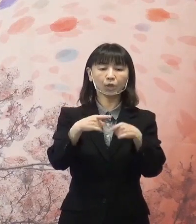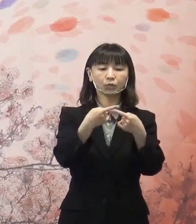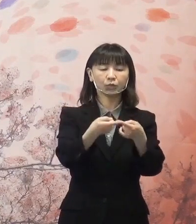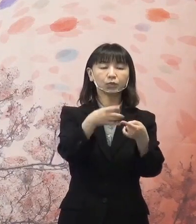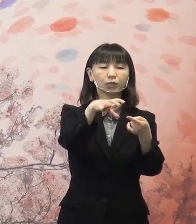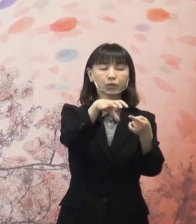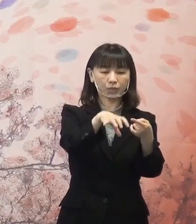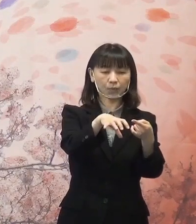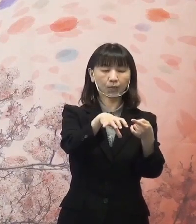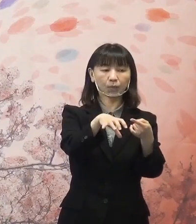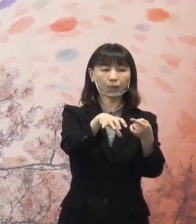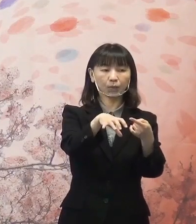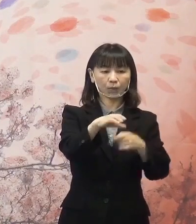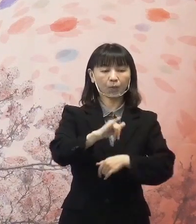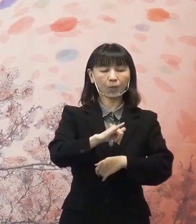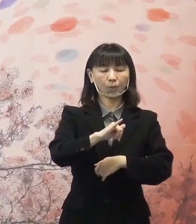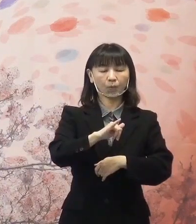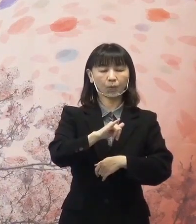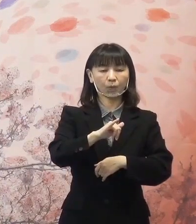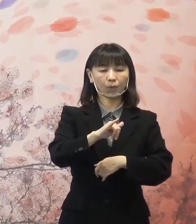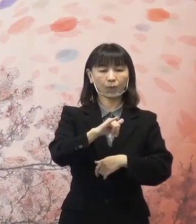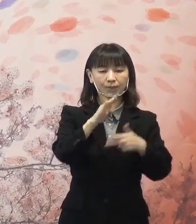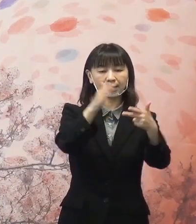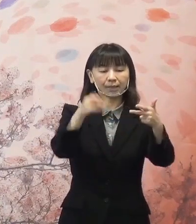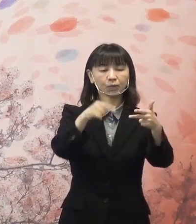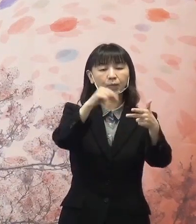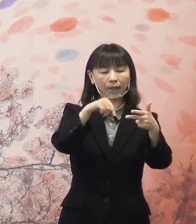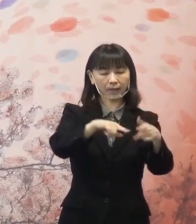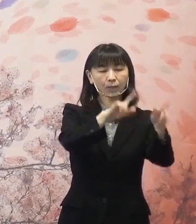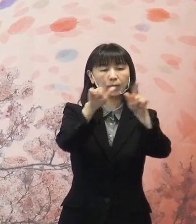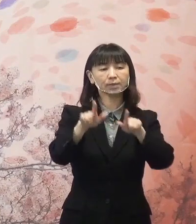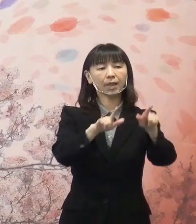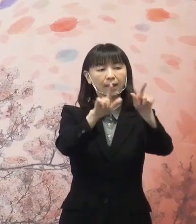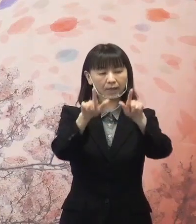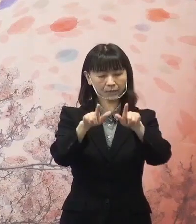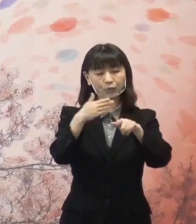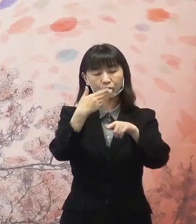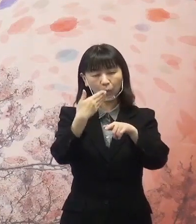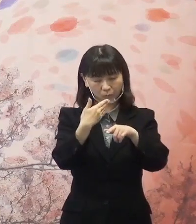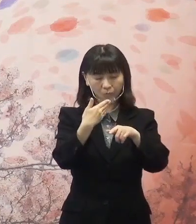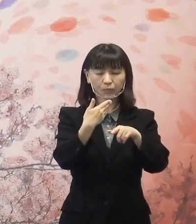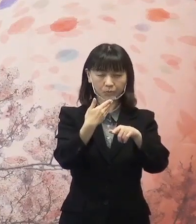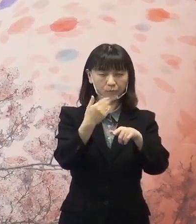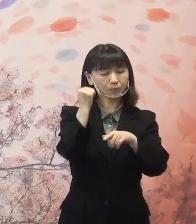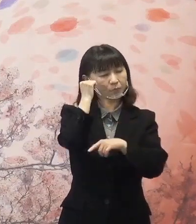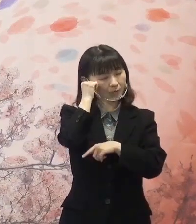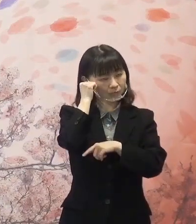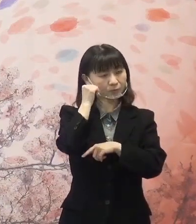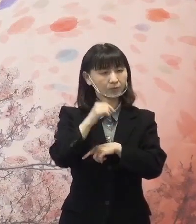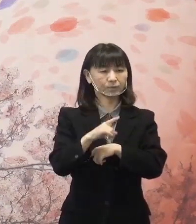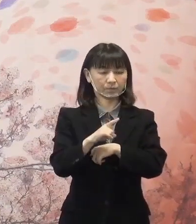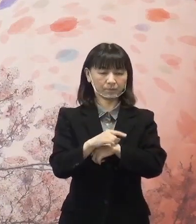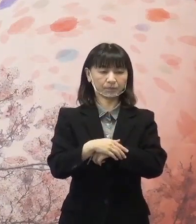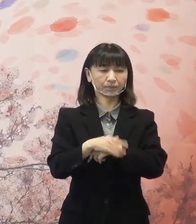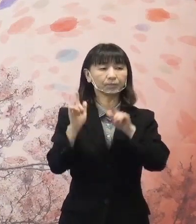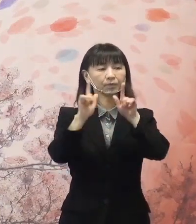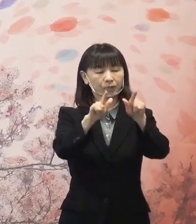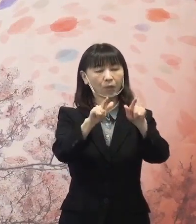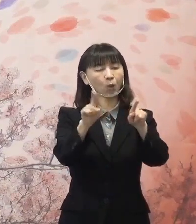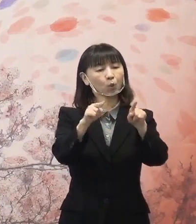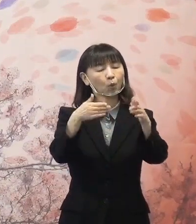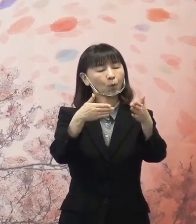中で、その衣食住とか全てそこで生活しているという理解でいいんですか。 どこまでかというのは、い